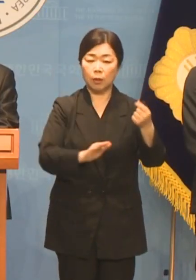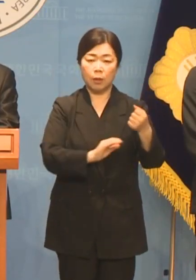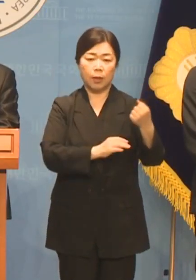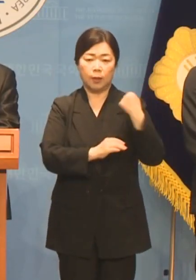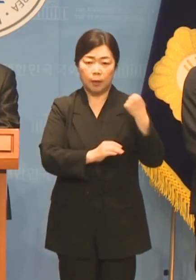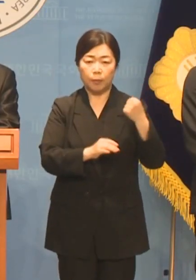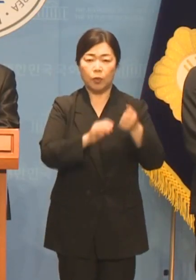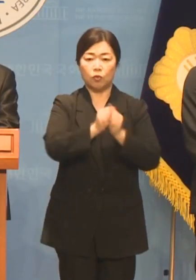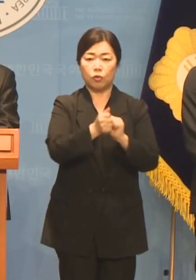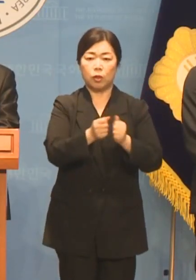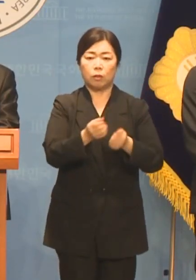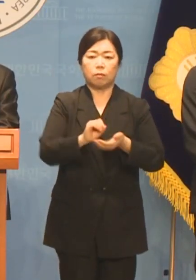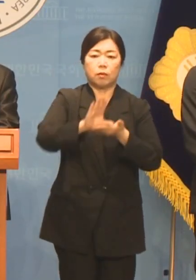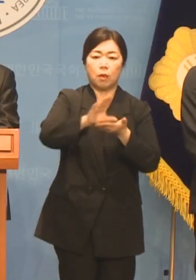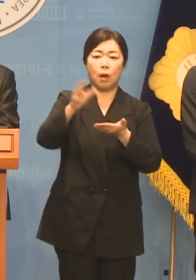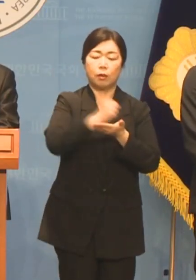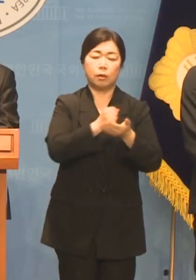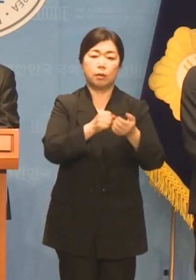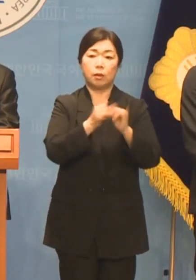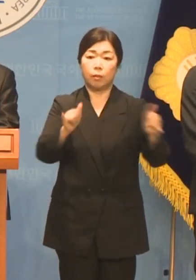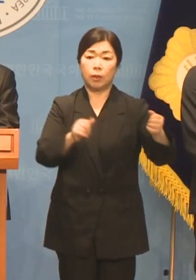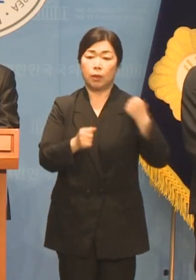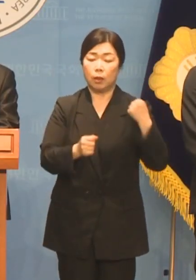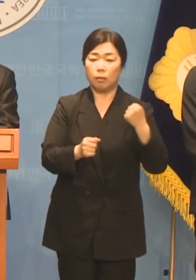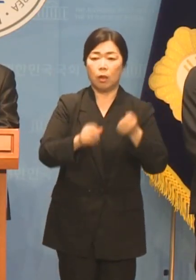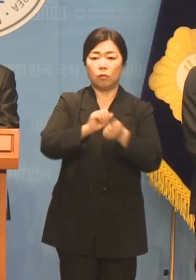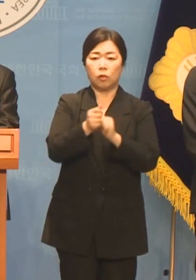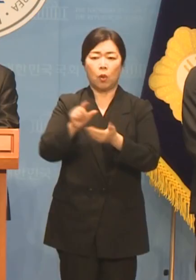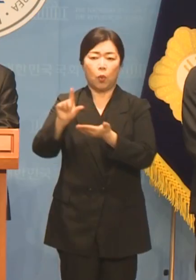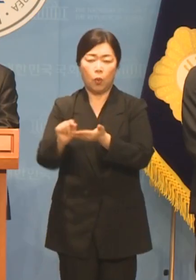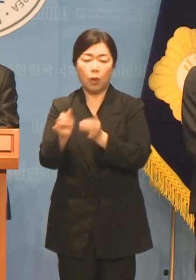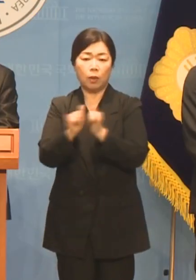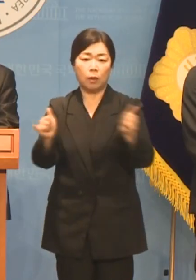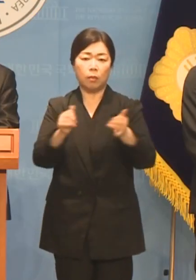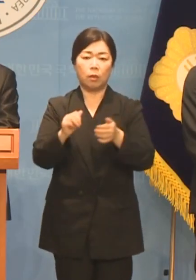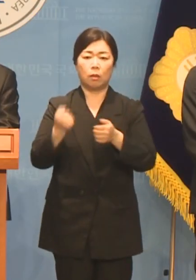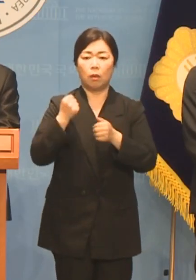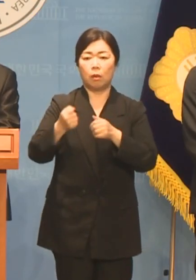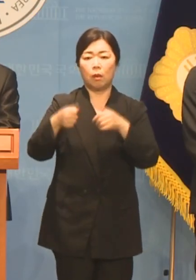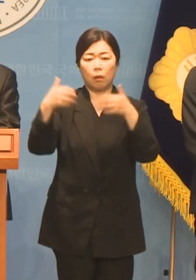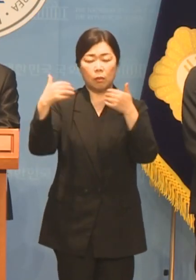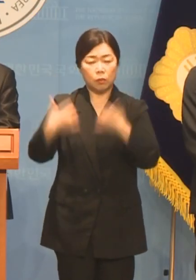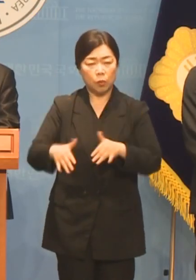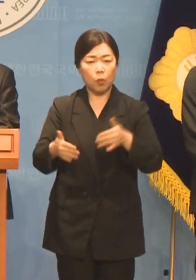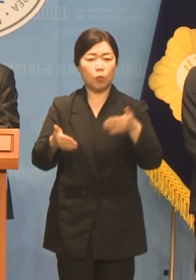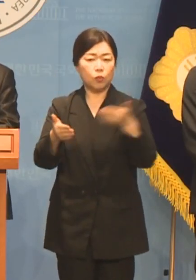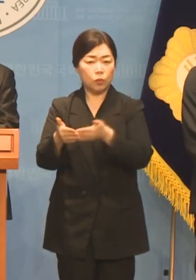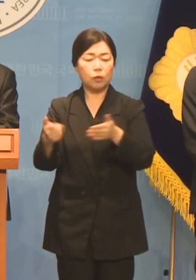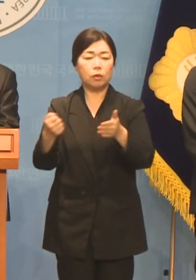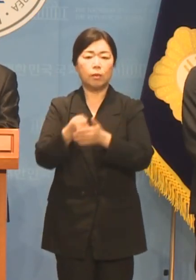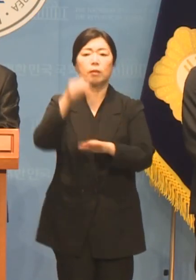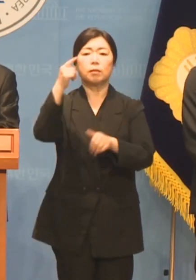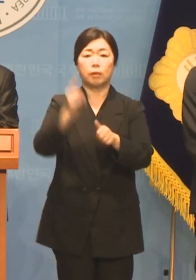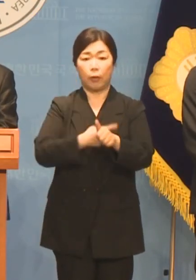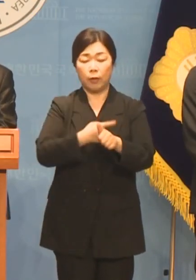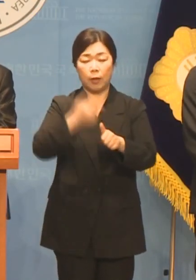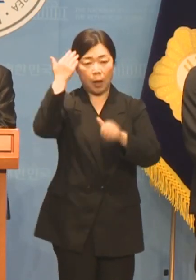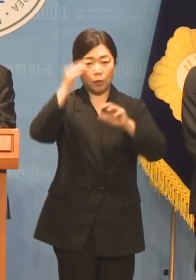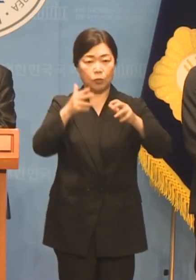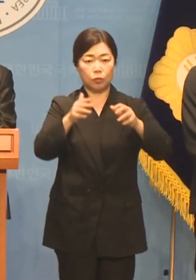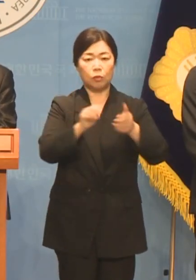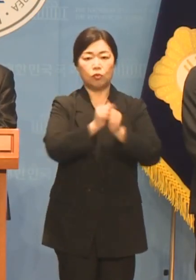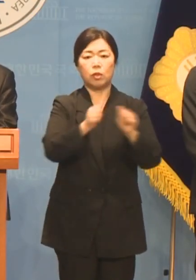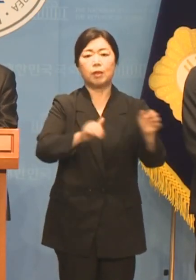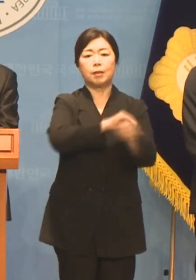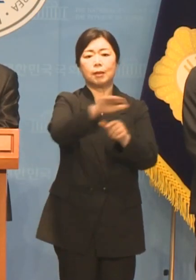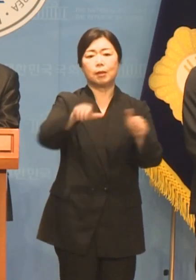힘과 권리의 균형추가 오너와 지배주주에게 과도하게 쏠림으로써 코리아 디스카운트를